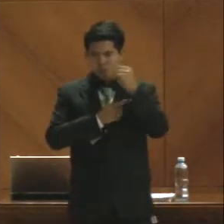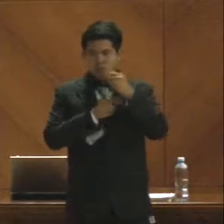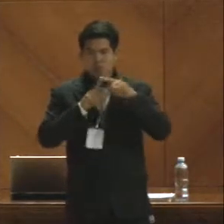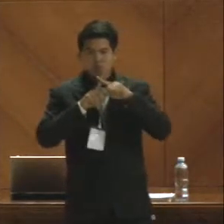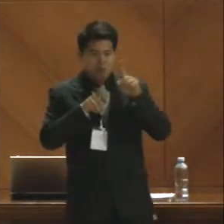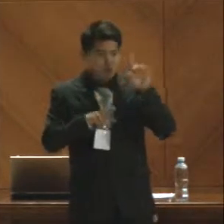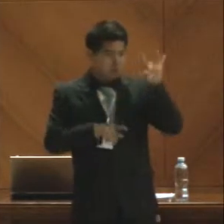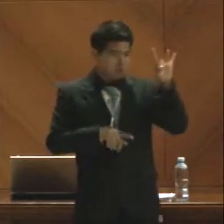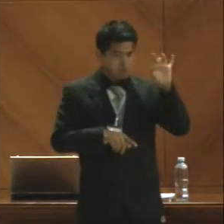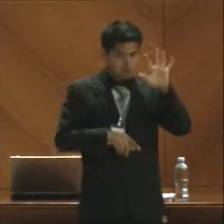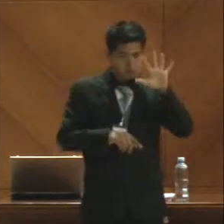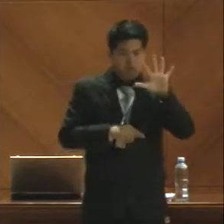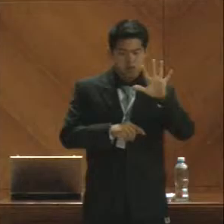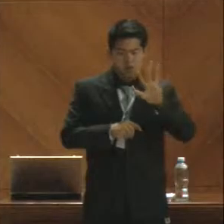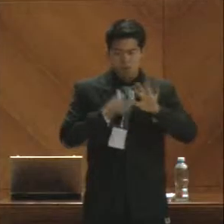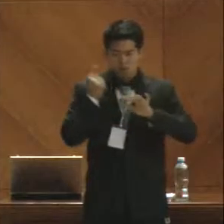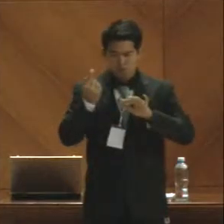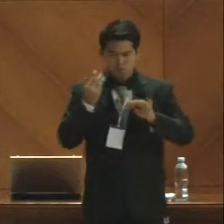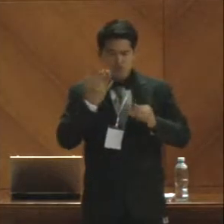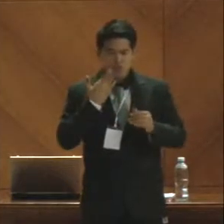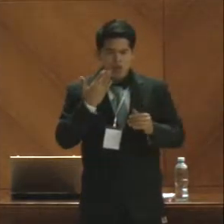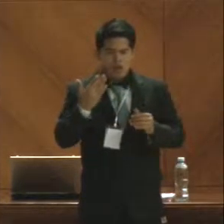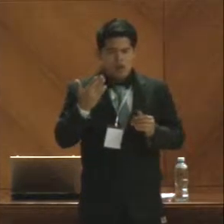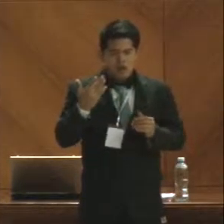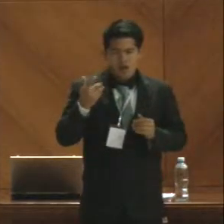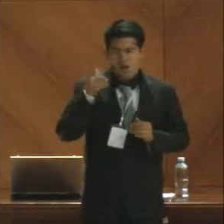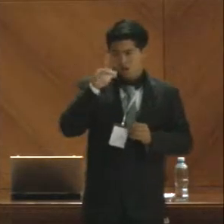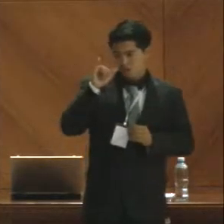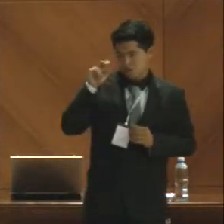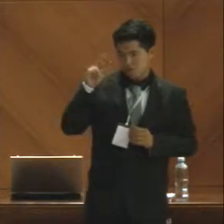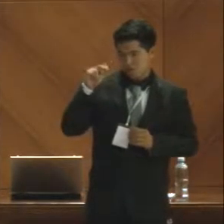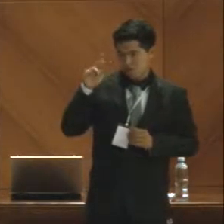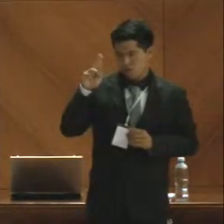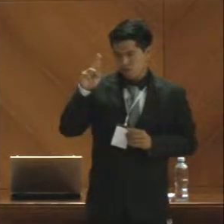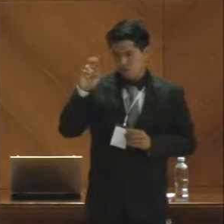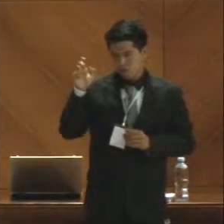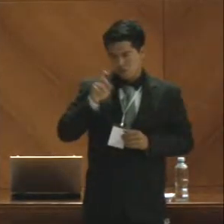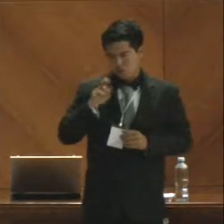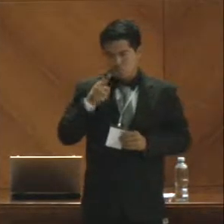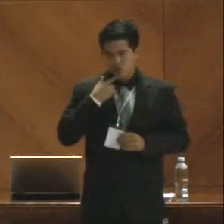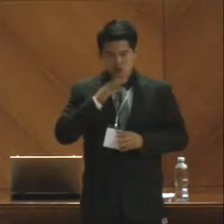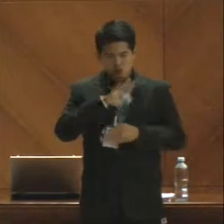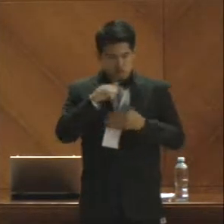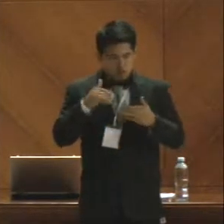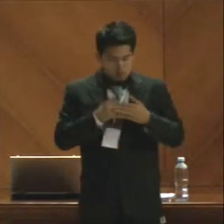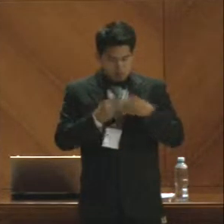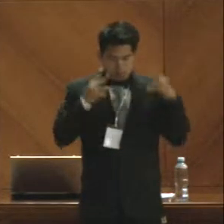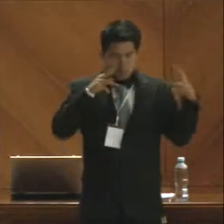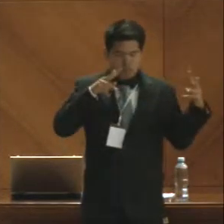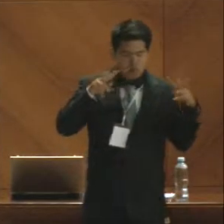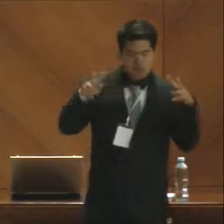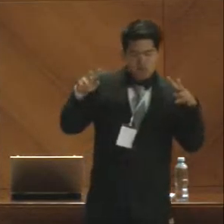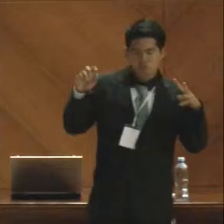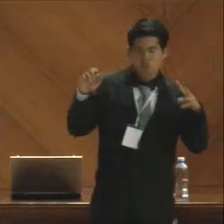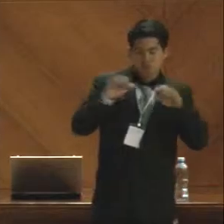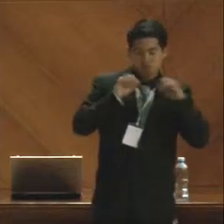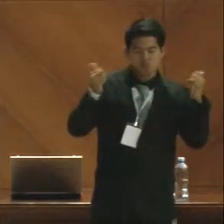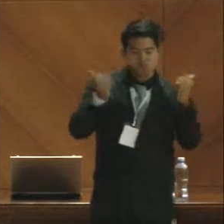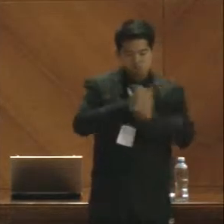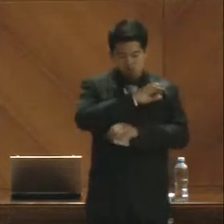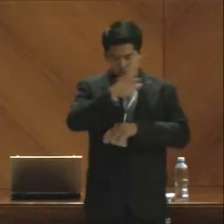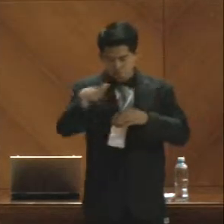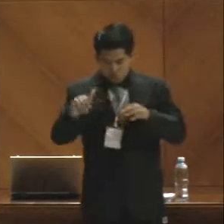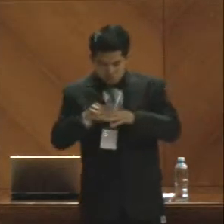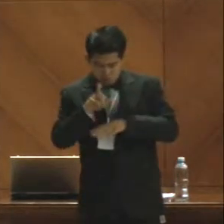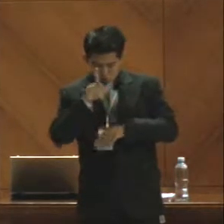el 85% de las máquinas funcionan con software libre, con Linux. Si ustedes ven las computadoras del Pleno de la Asamblea, todas funcionan con Linux,